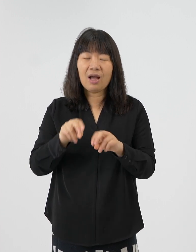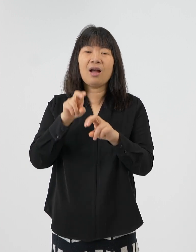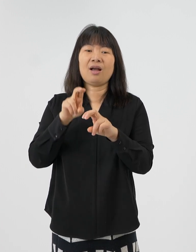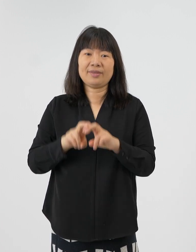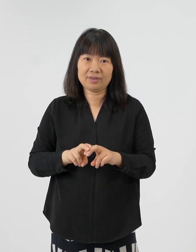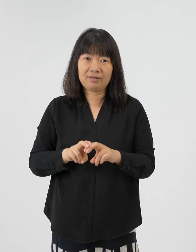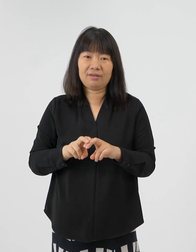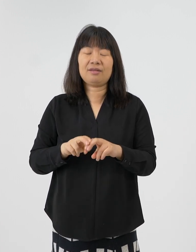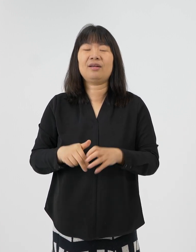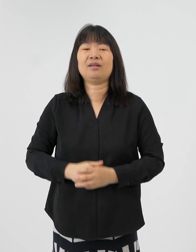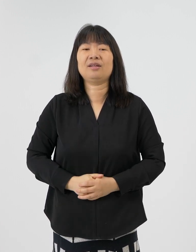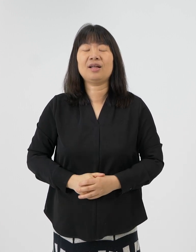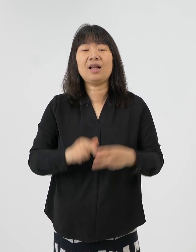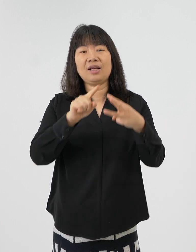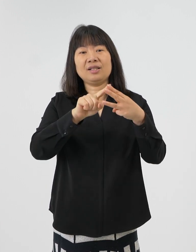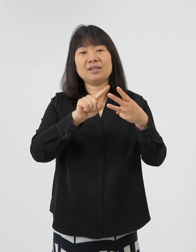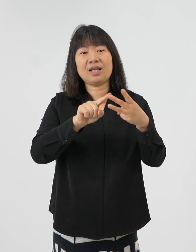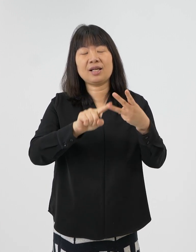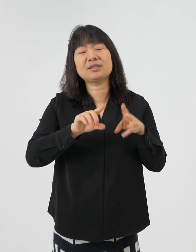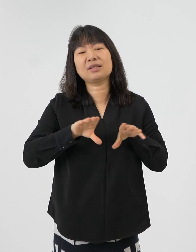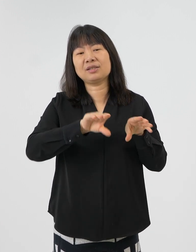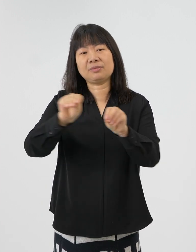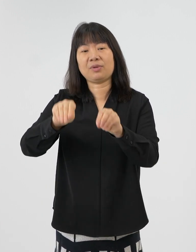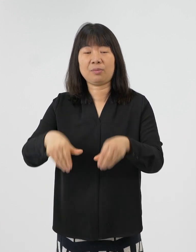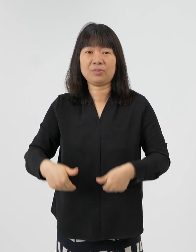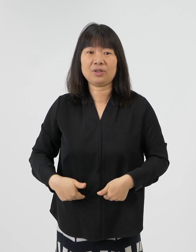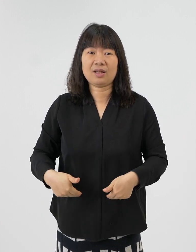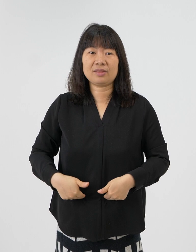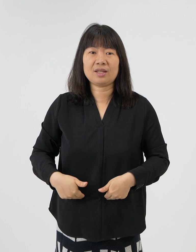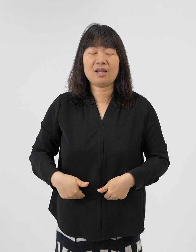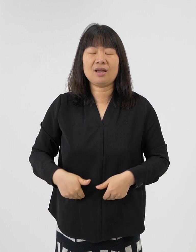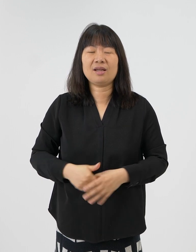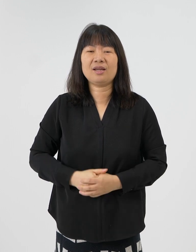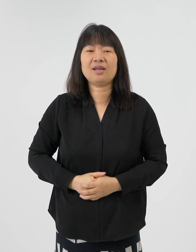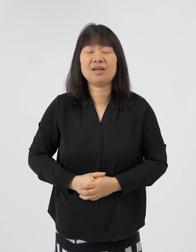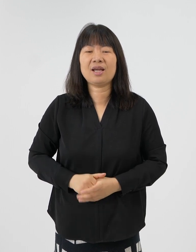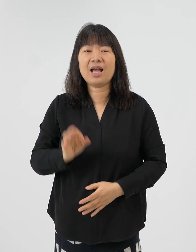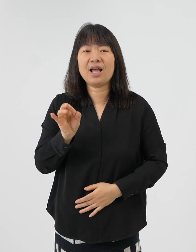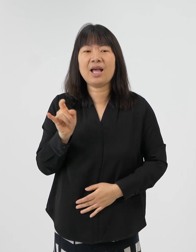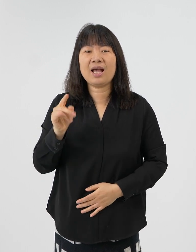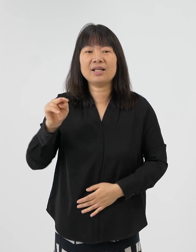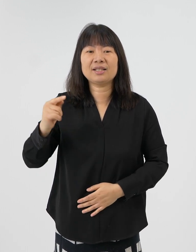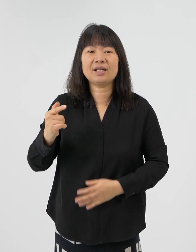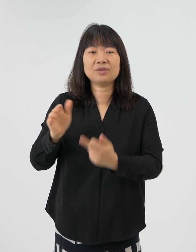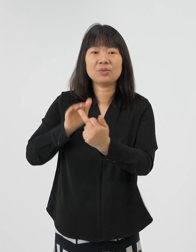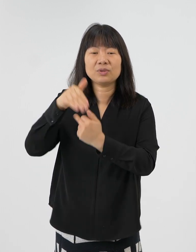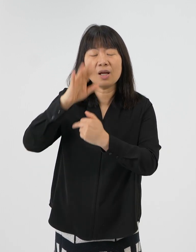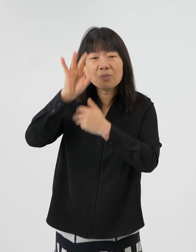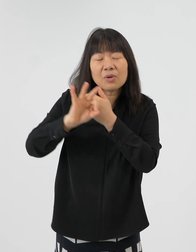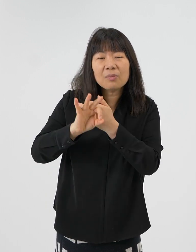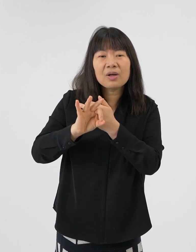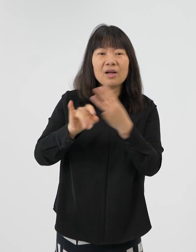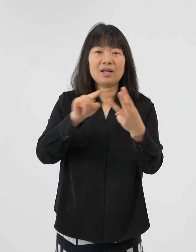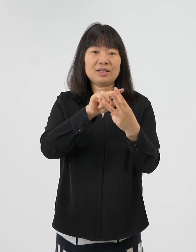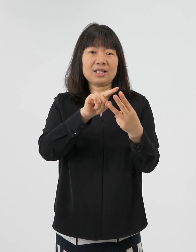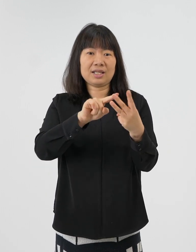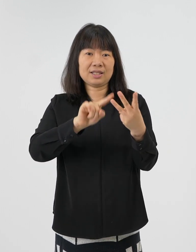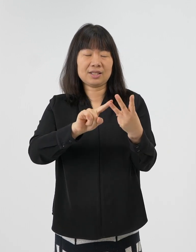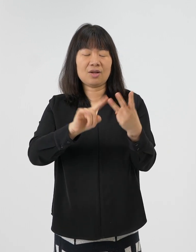앉다. 이 세 가지를 금해야 되는데 인류의 타락이 에덴 동산에서부터 보면 이 세 가지에서